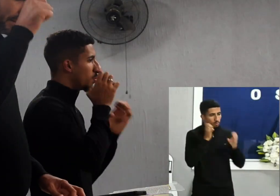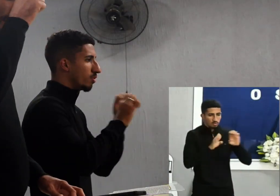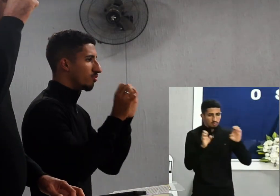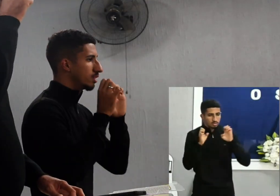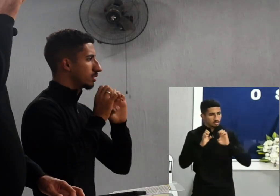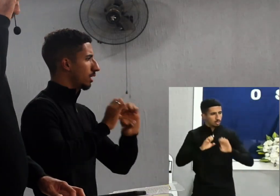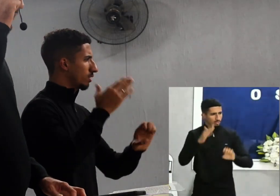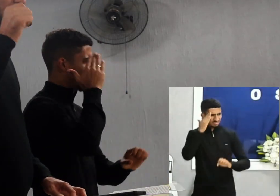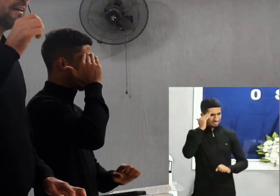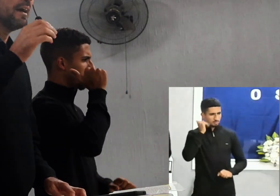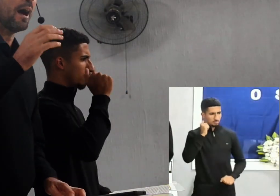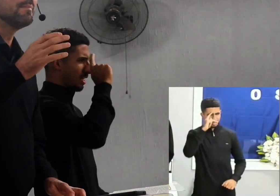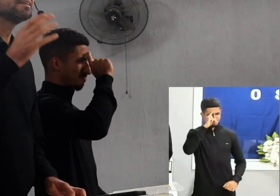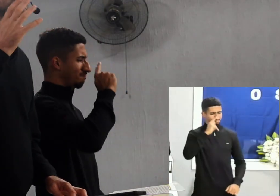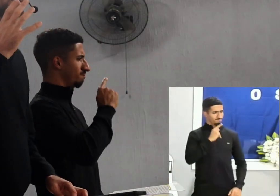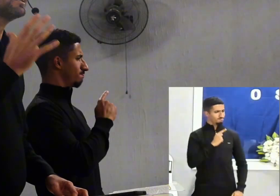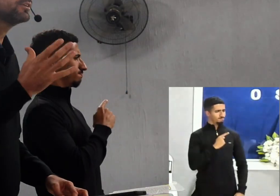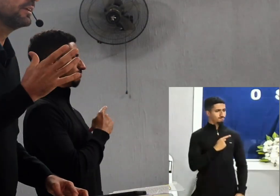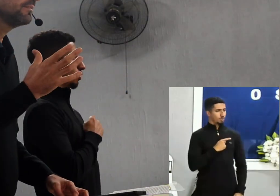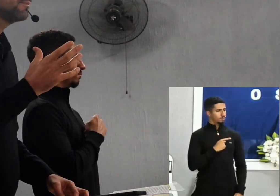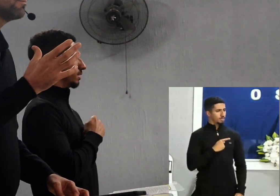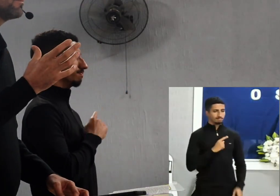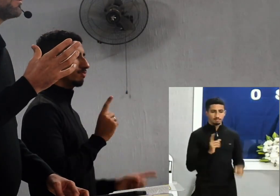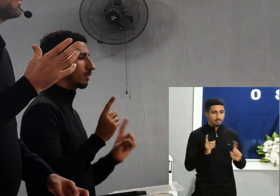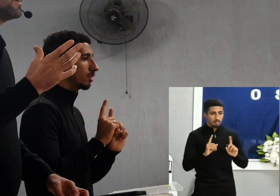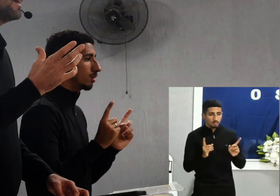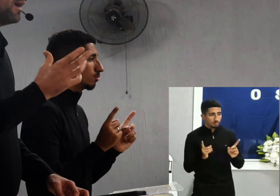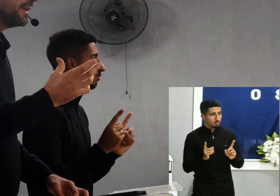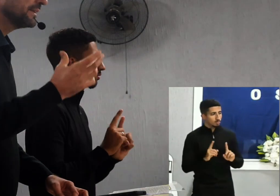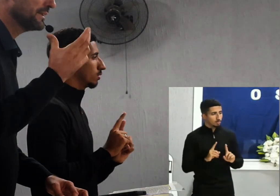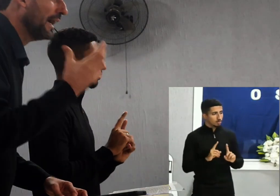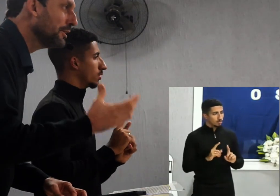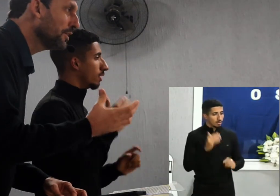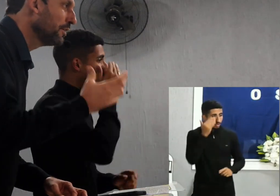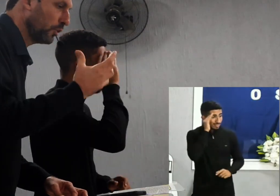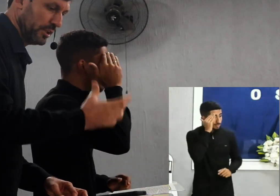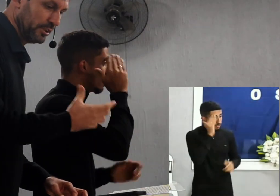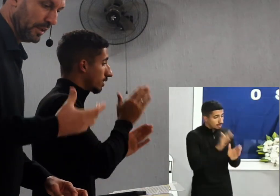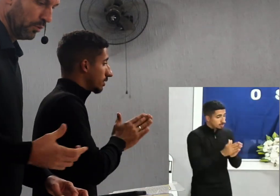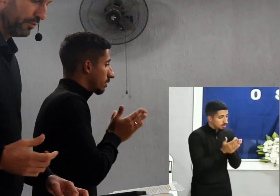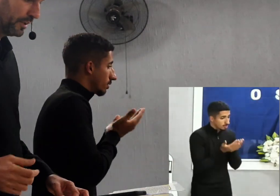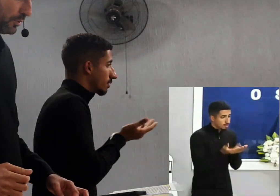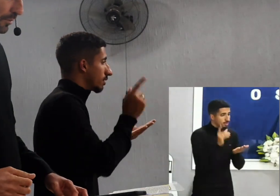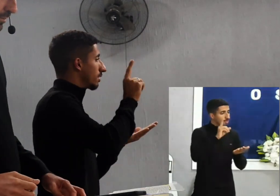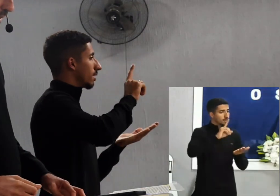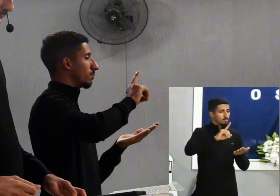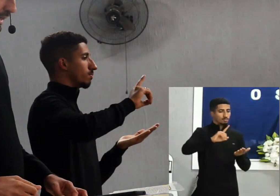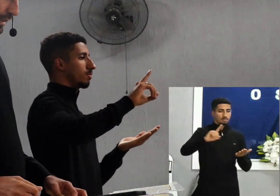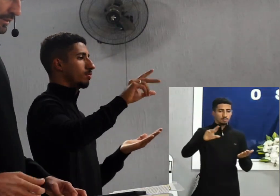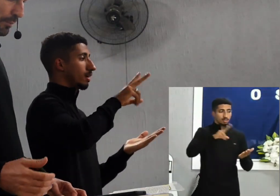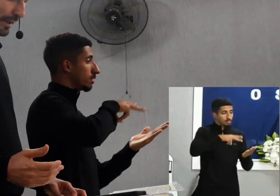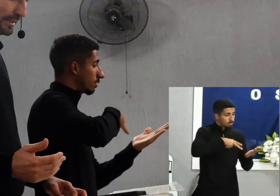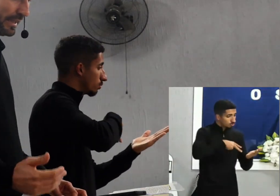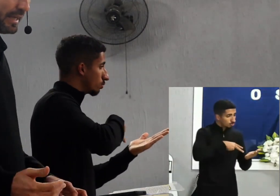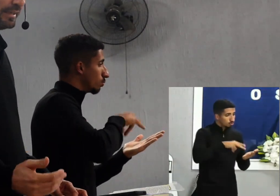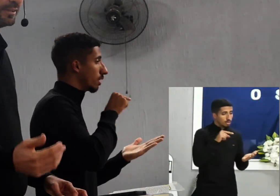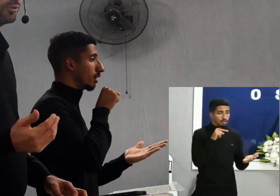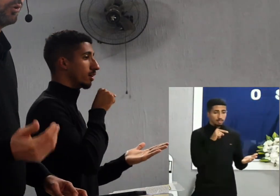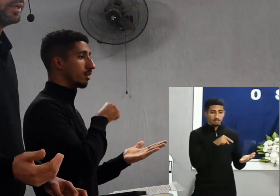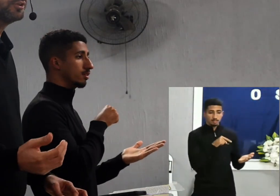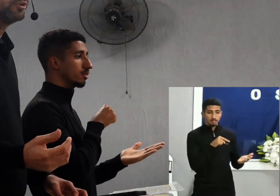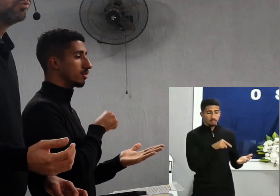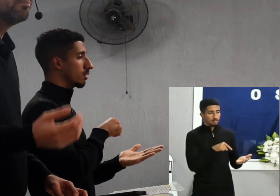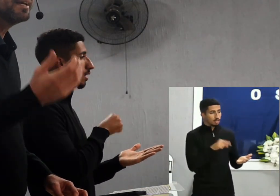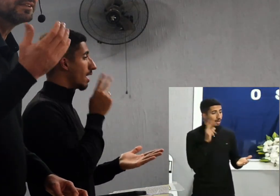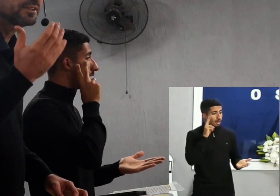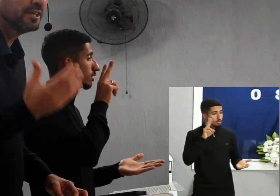lá, considerem a mensagem. A mensagem que vocês têm ouvido, ela se baseia na